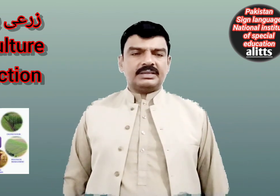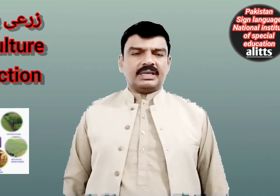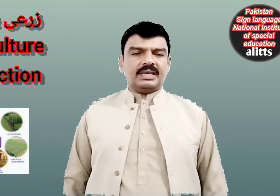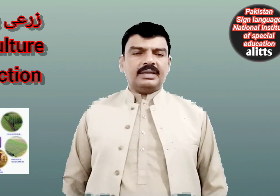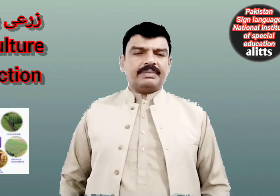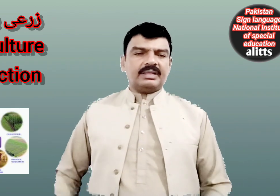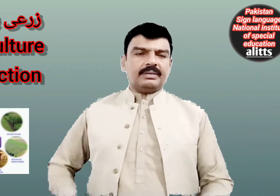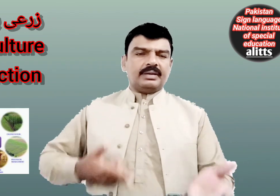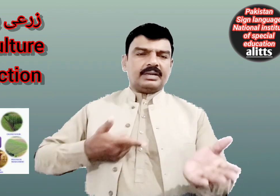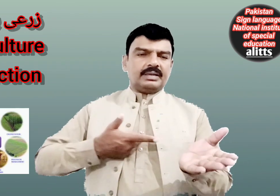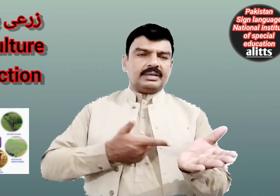ज़रई पैदावार।